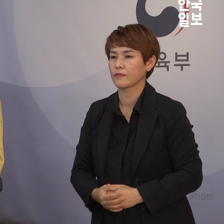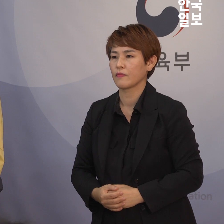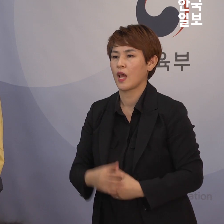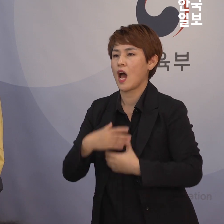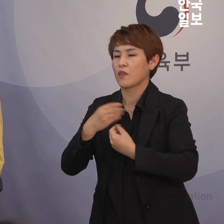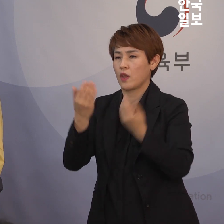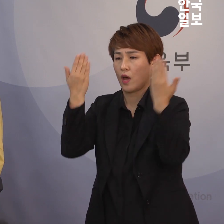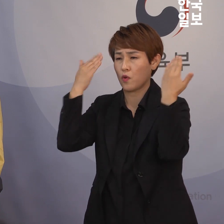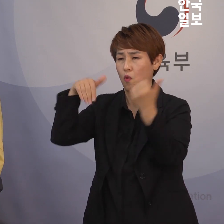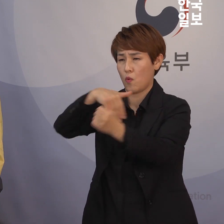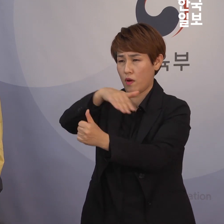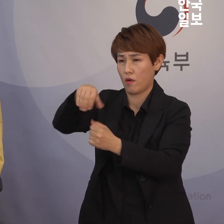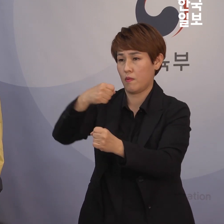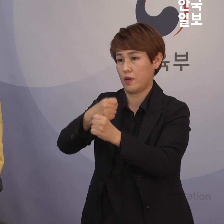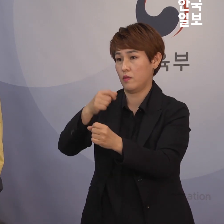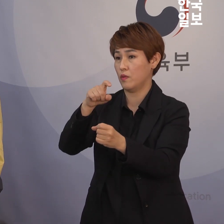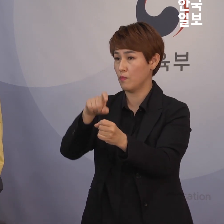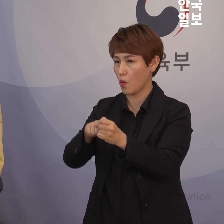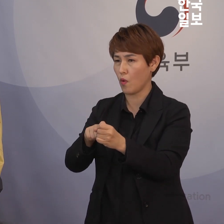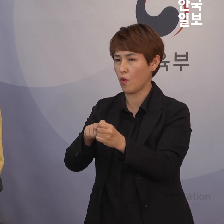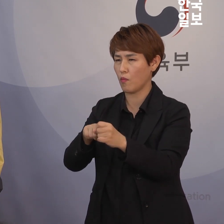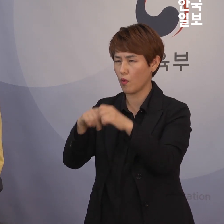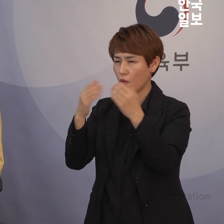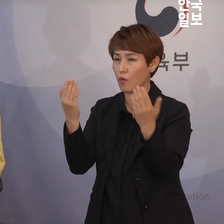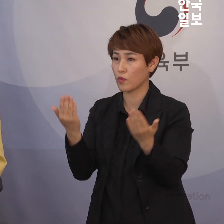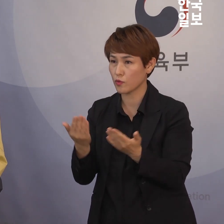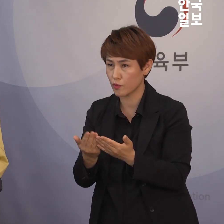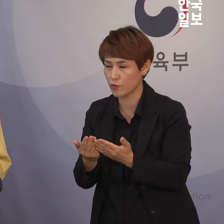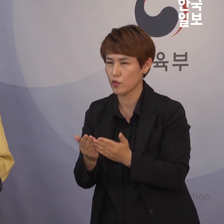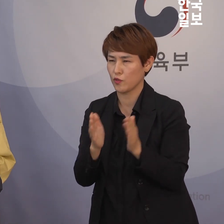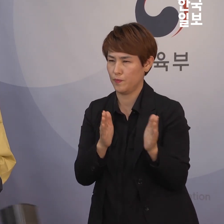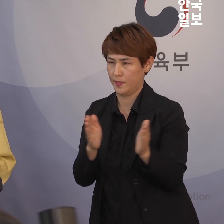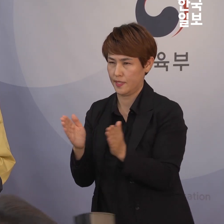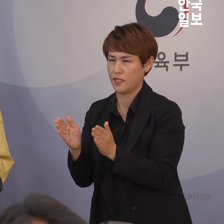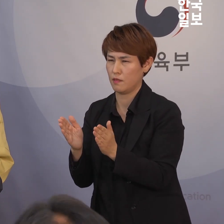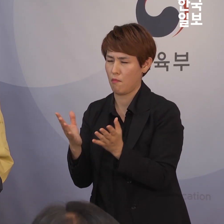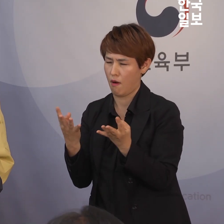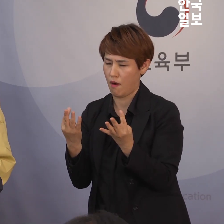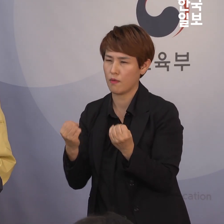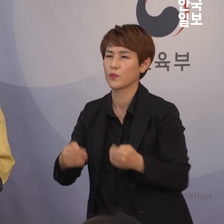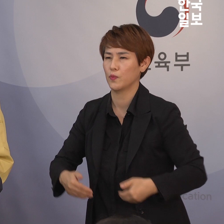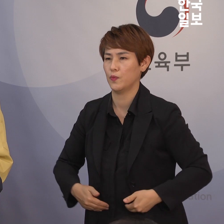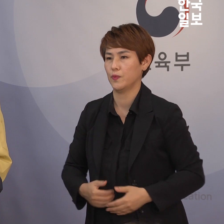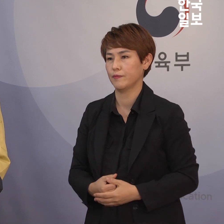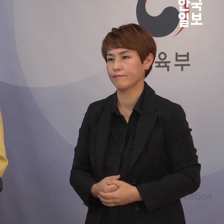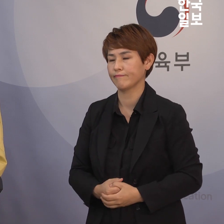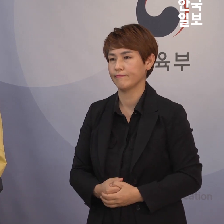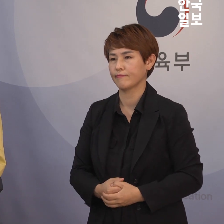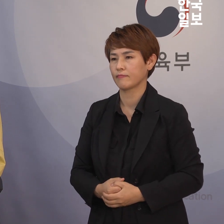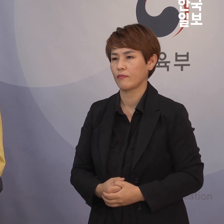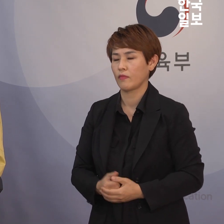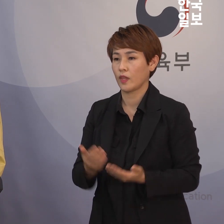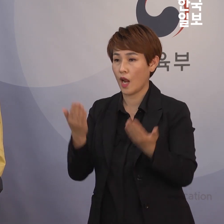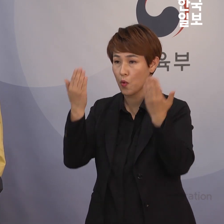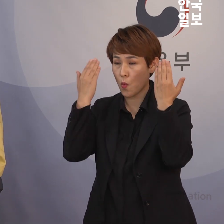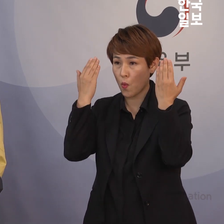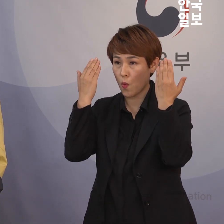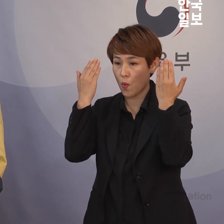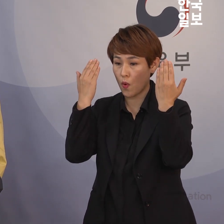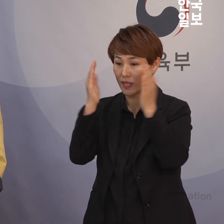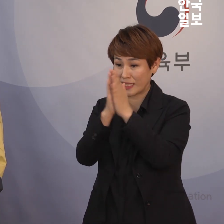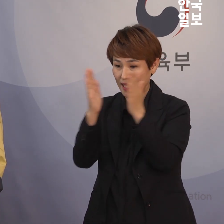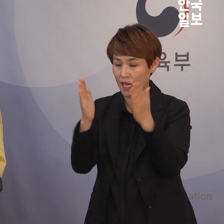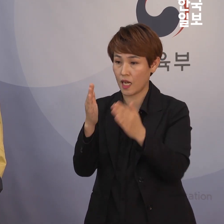안전한 학교 환경 조성을 위해 우리 모두가 준비할 것이 많습니다. 등교 일주일